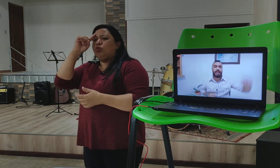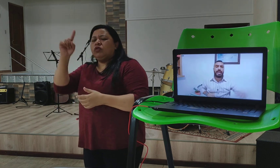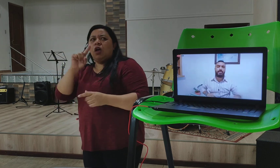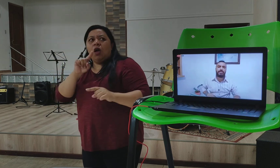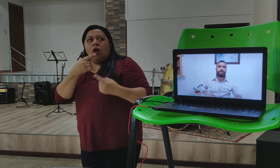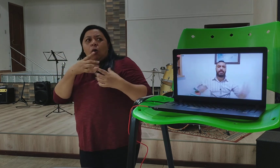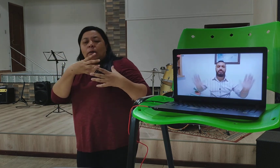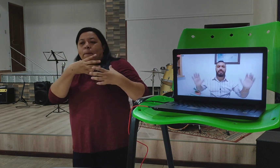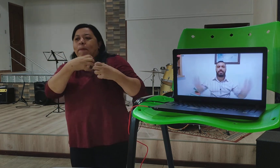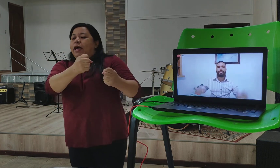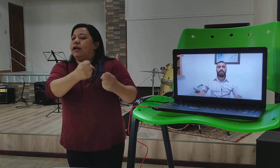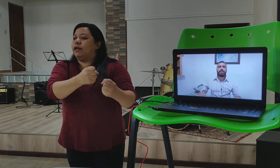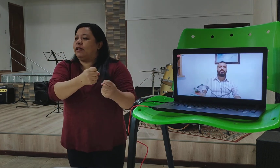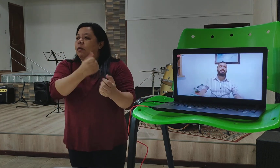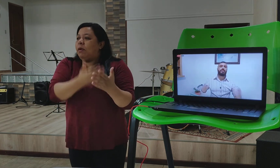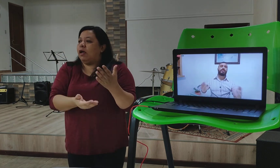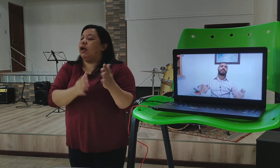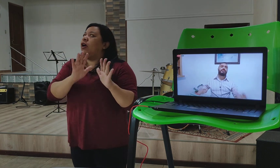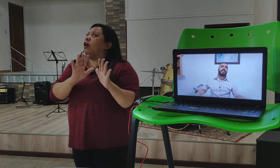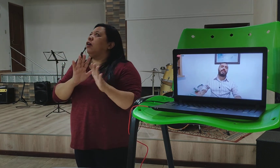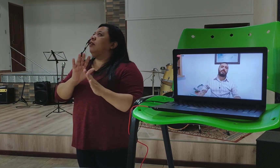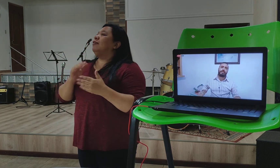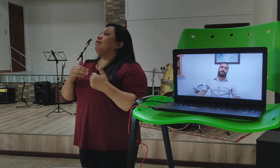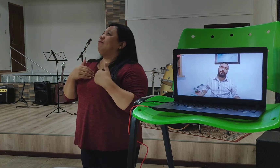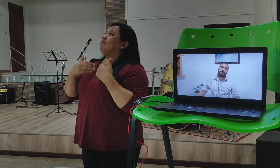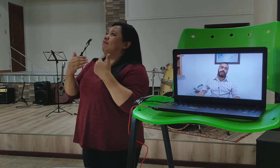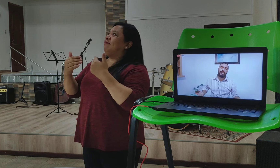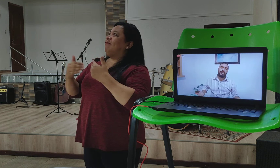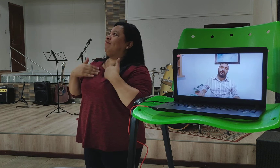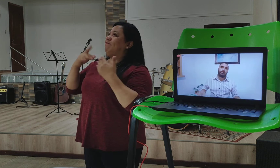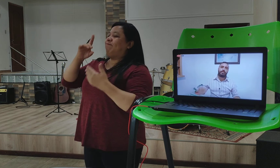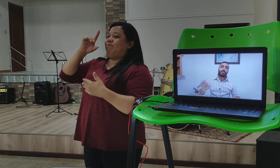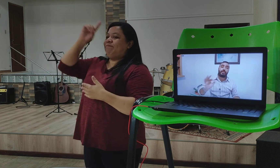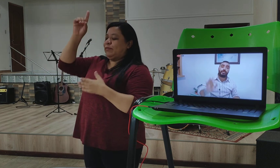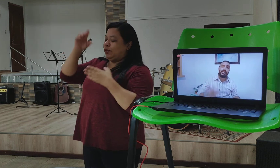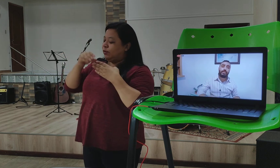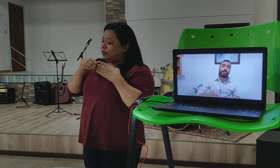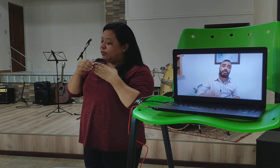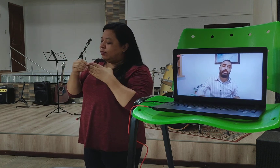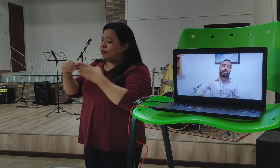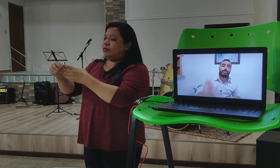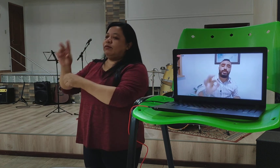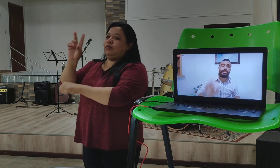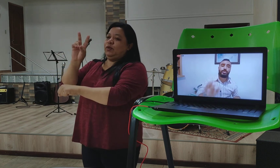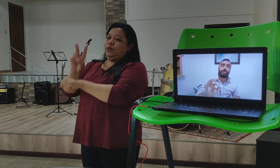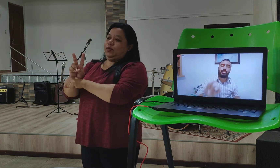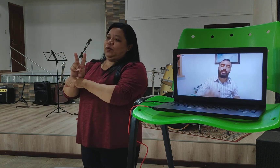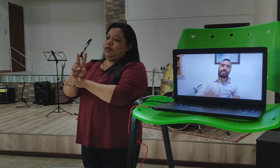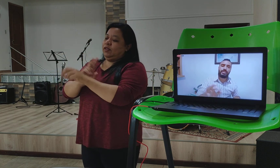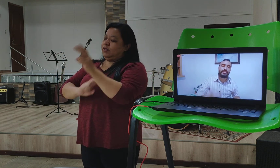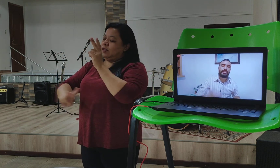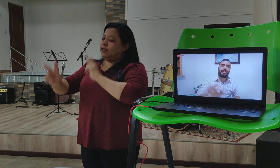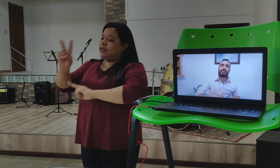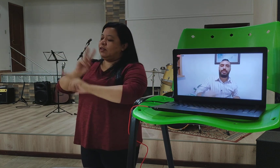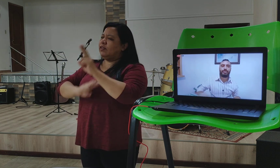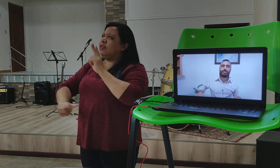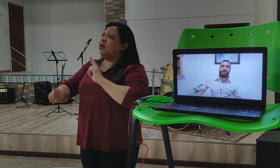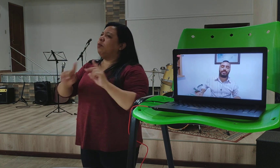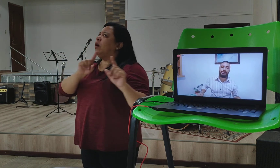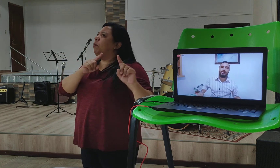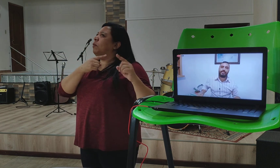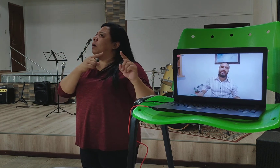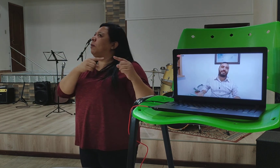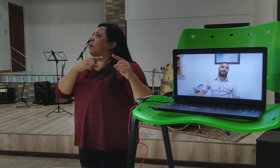me pegaram, eu até penso nessas dificuldades, mas o meu coração se alegra mesmo, Deus, quando eu chego à conclusão de que todas as vezes quem me livrou